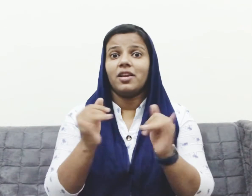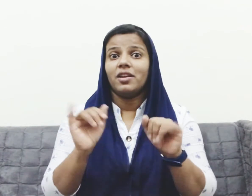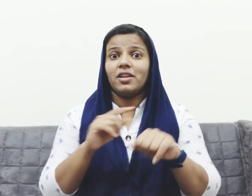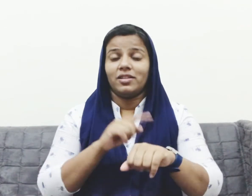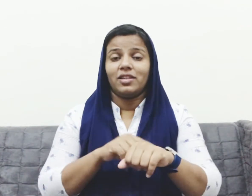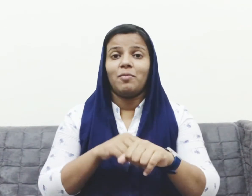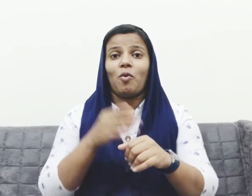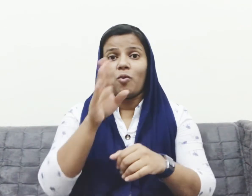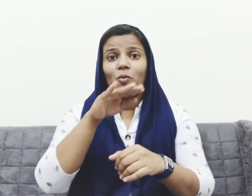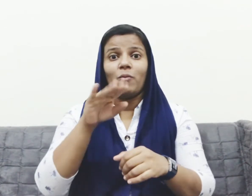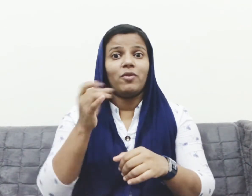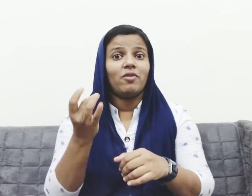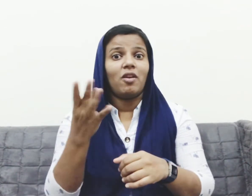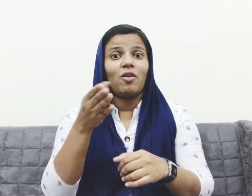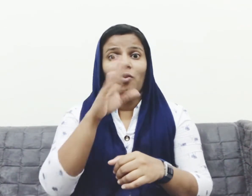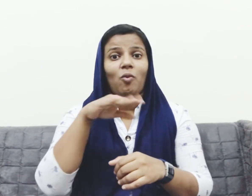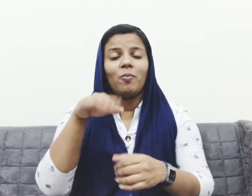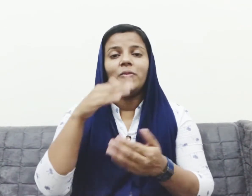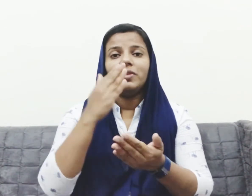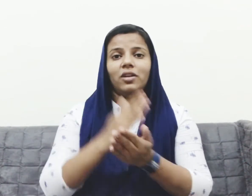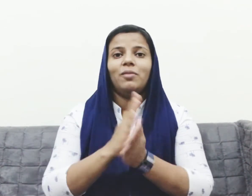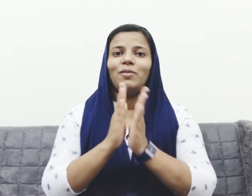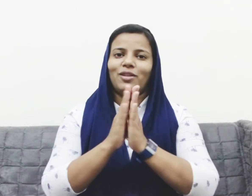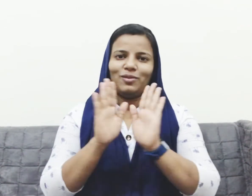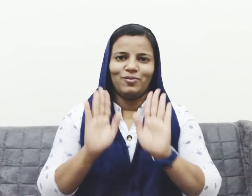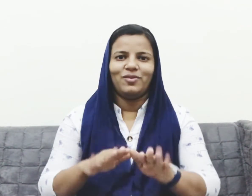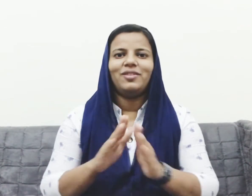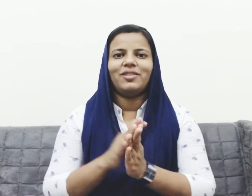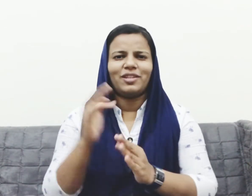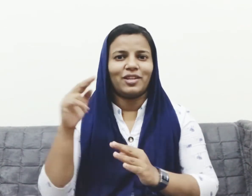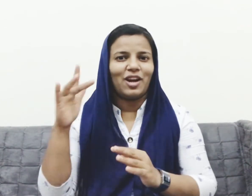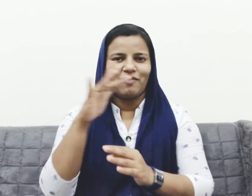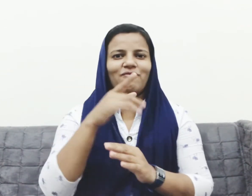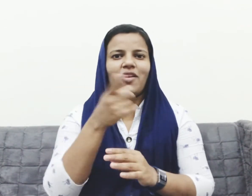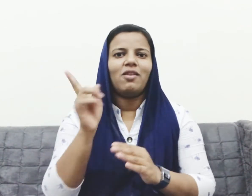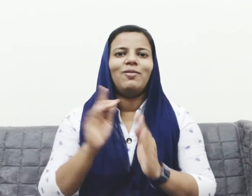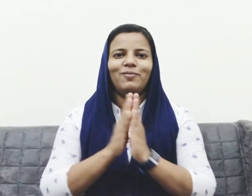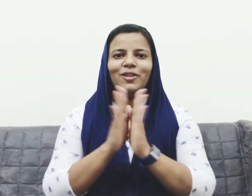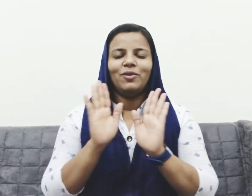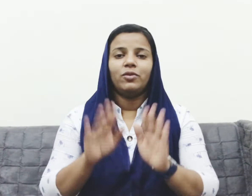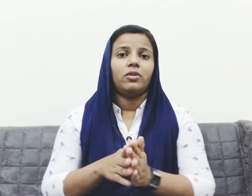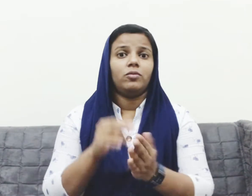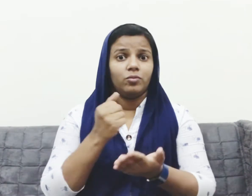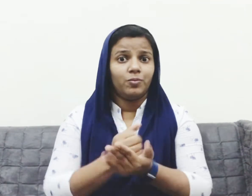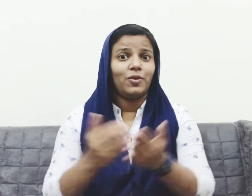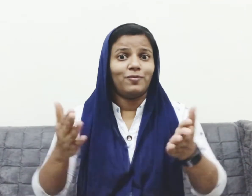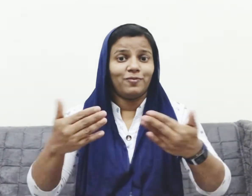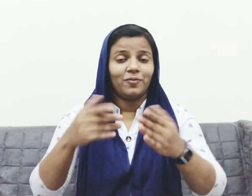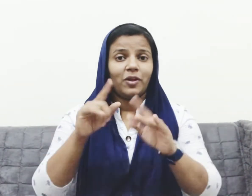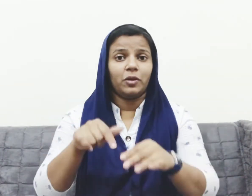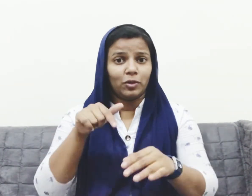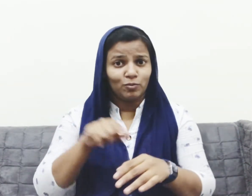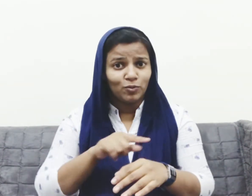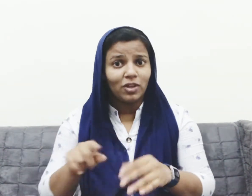സമയം രാവിലെ 9:30 സഭായോഗം. പങ്കെടുക്കണം കേട്ടോ, നിശ്ചയമായി നിങ്ങൾ പങ്കെടുക്കണം. എന്നിട്ടോ ഇന്നേ നിങ്ങൾ പ്രാർത്ഥിക്കണം,